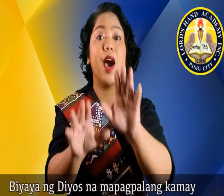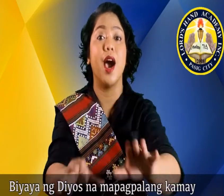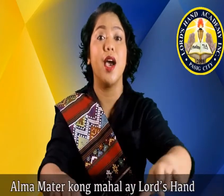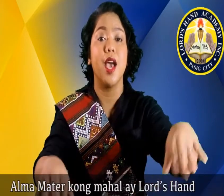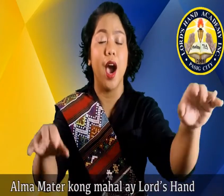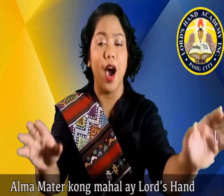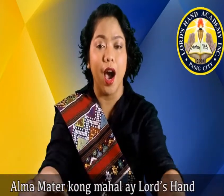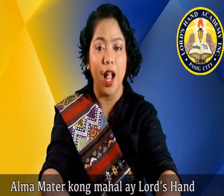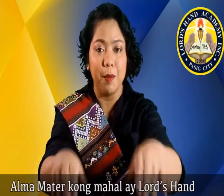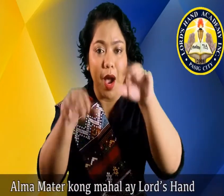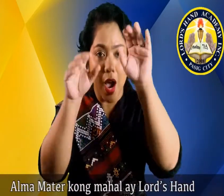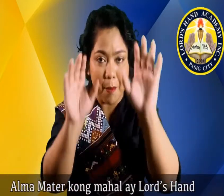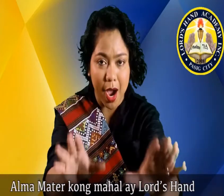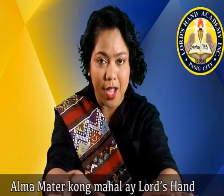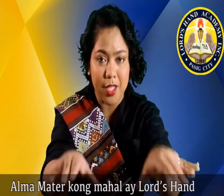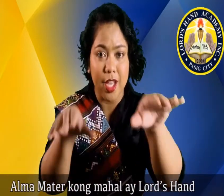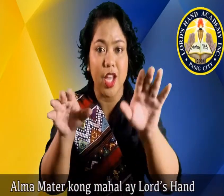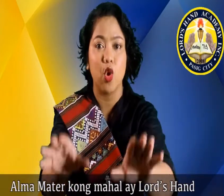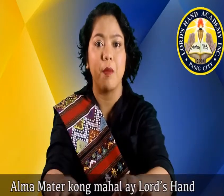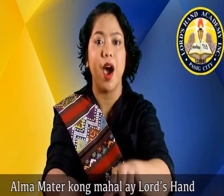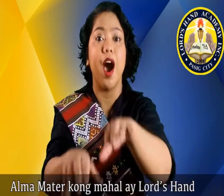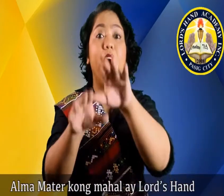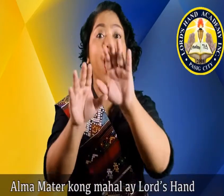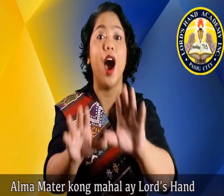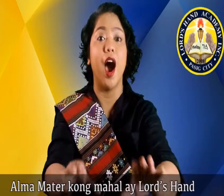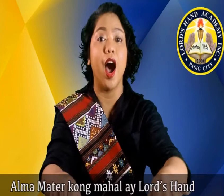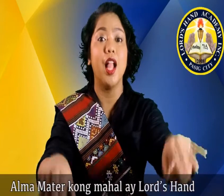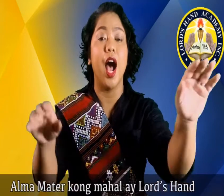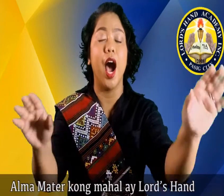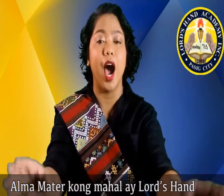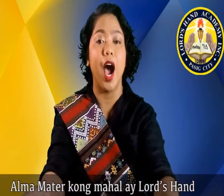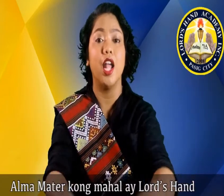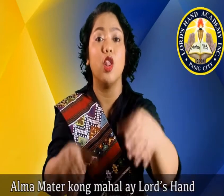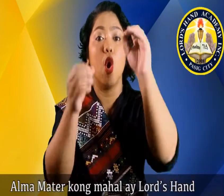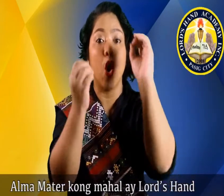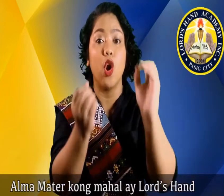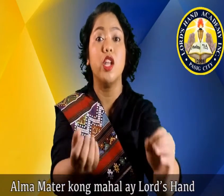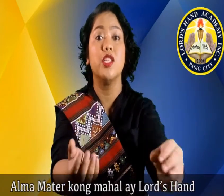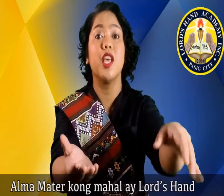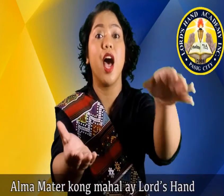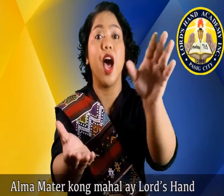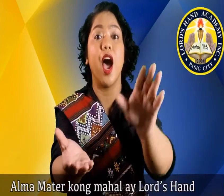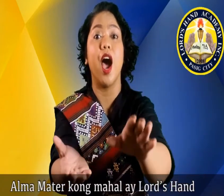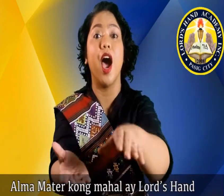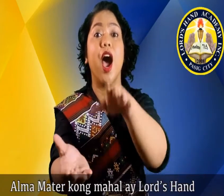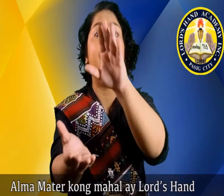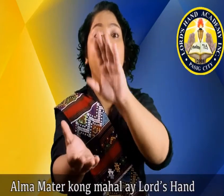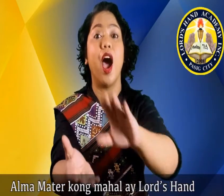kamay, alma mater kong mahal ay Lord's